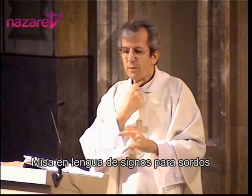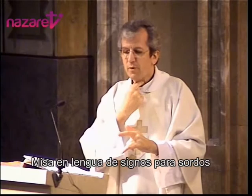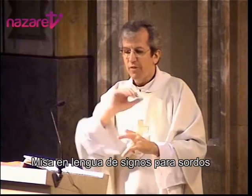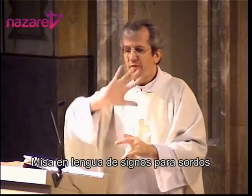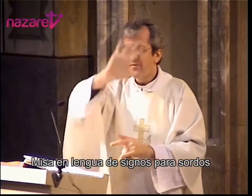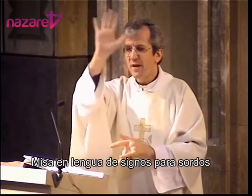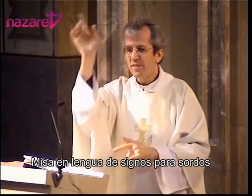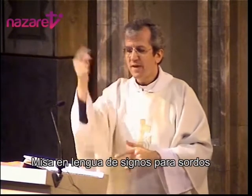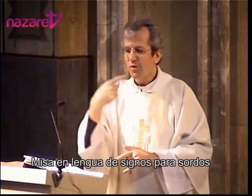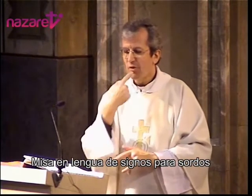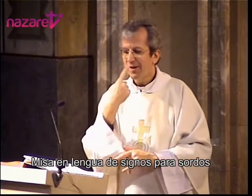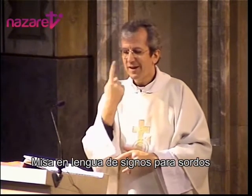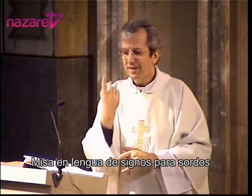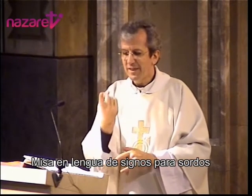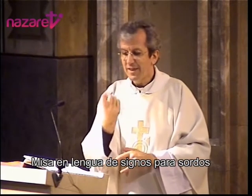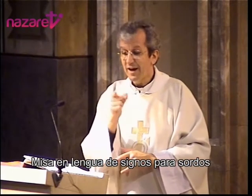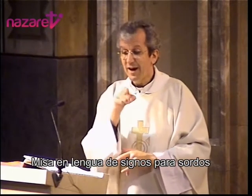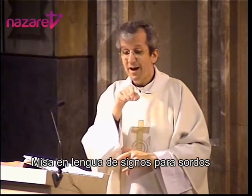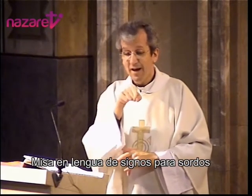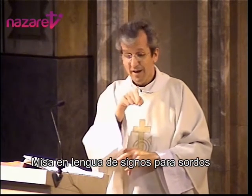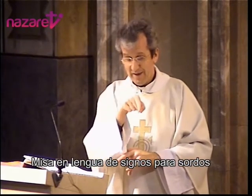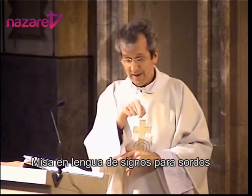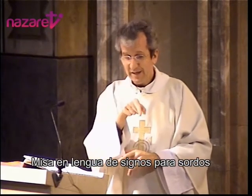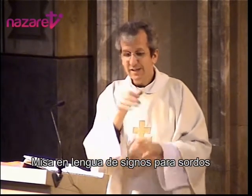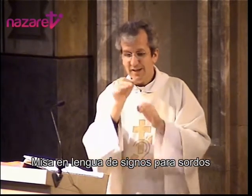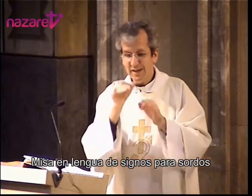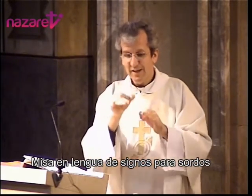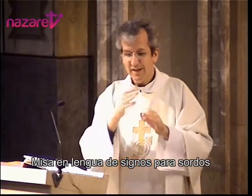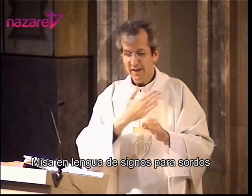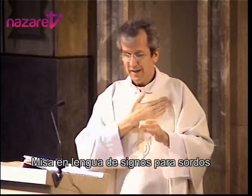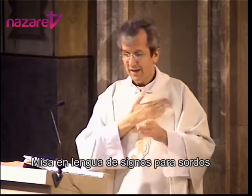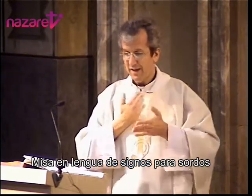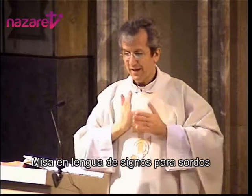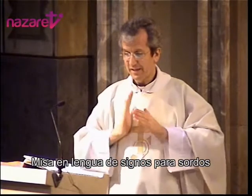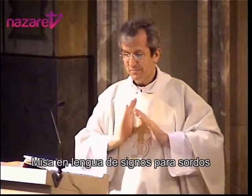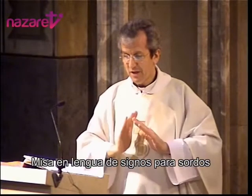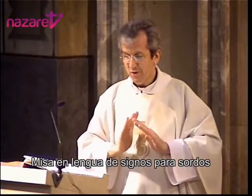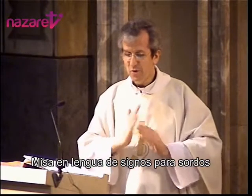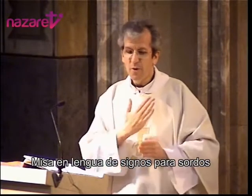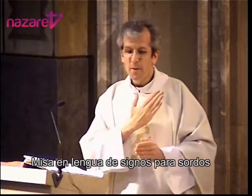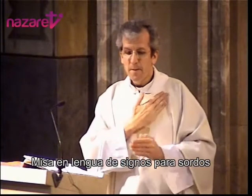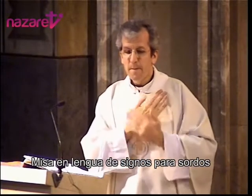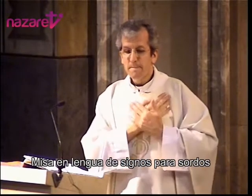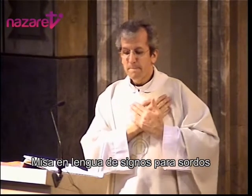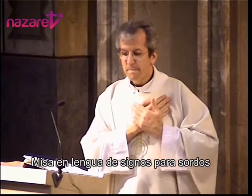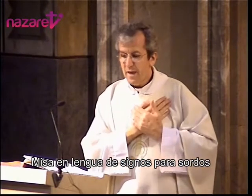voz del cielo que decía: este es mi Hijo, mi